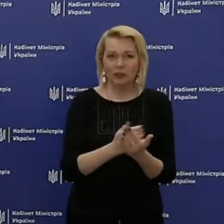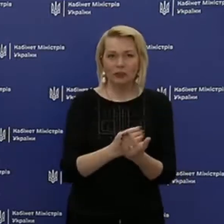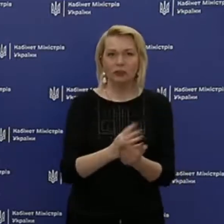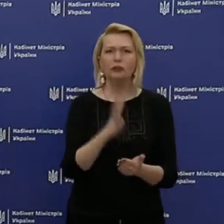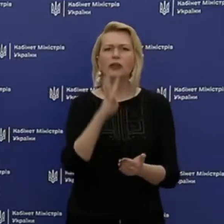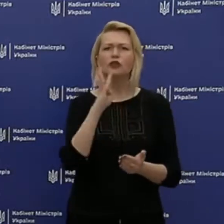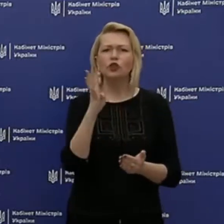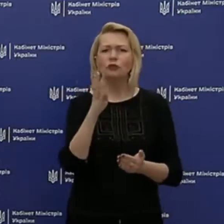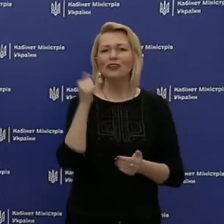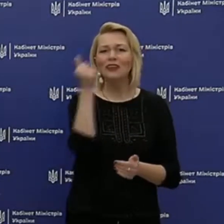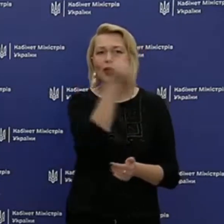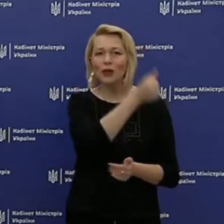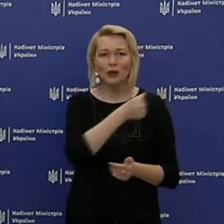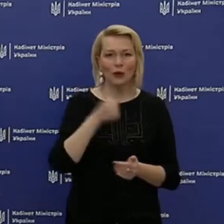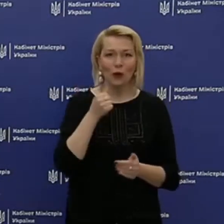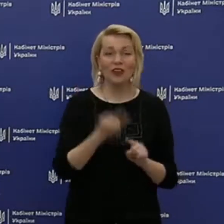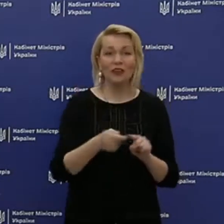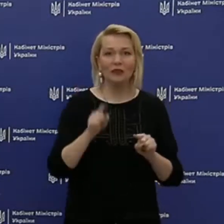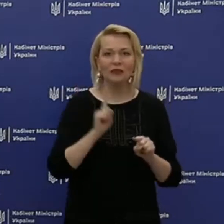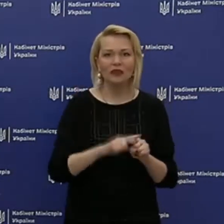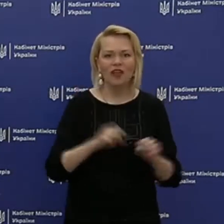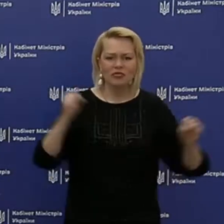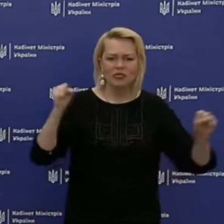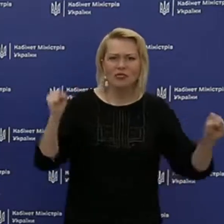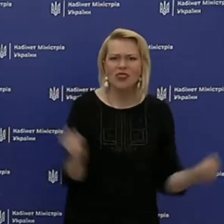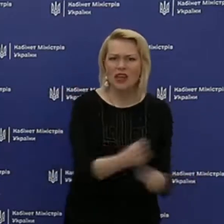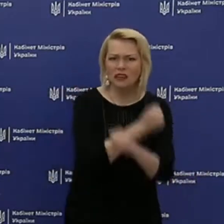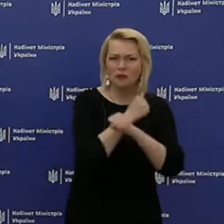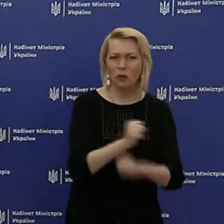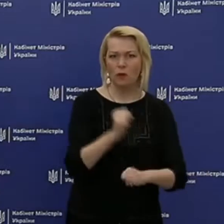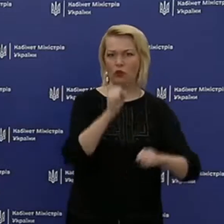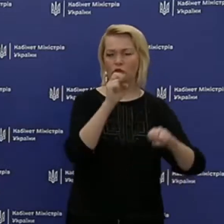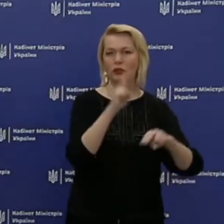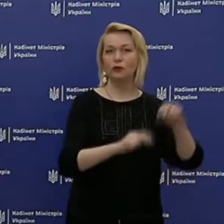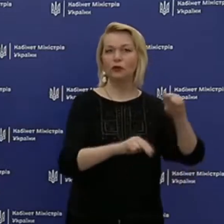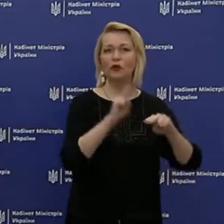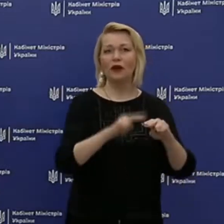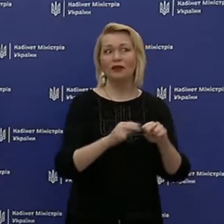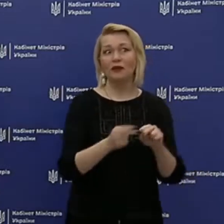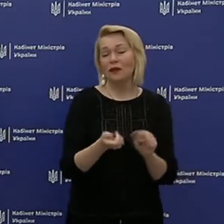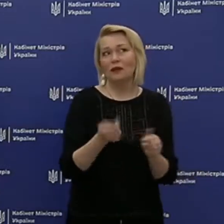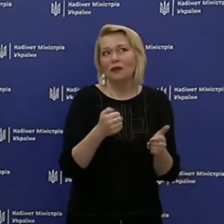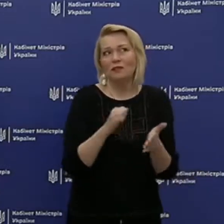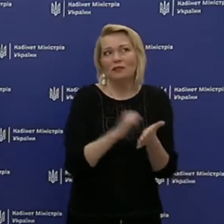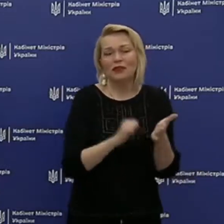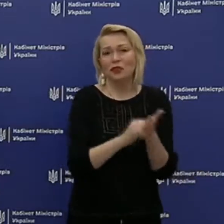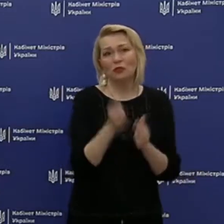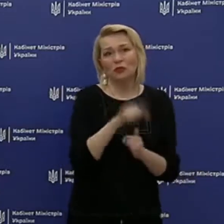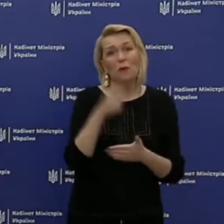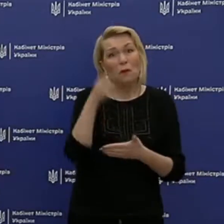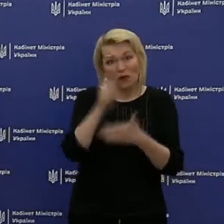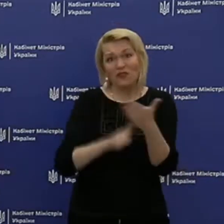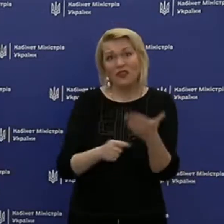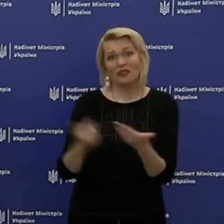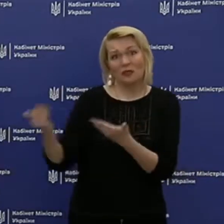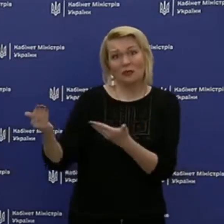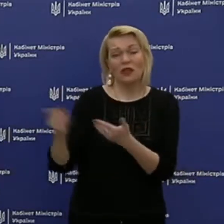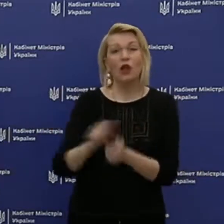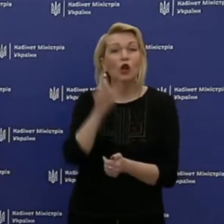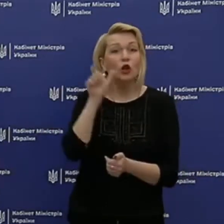4 роки ця неспроможність збудувати, причому там, ну, повірте мені, як людина,